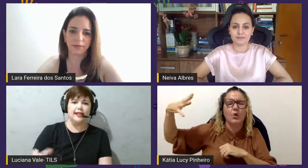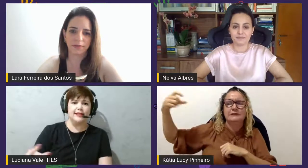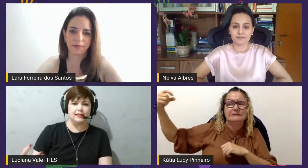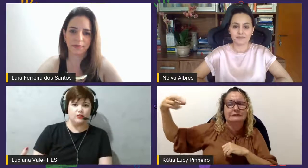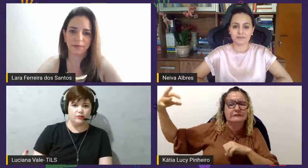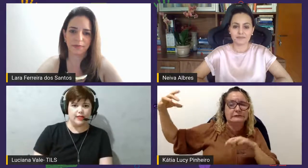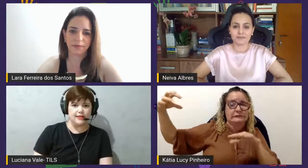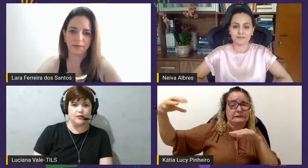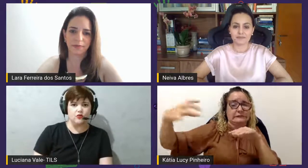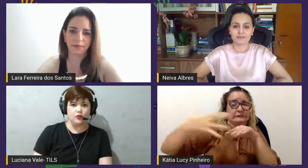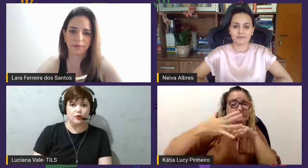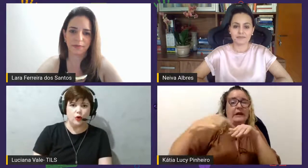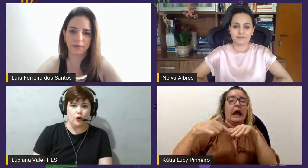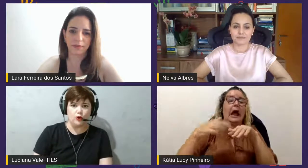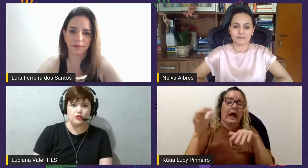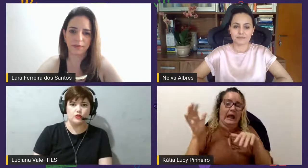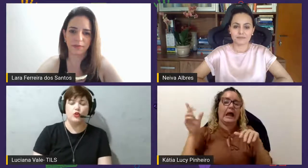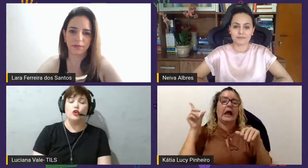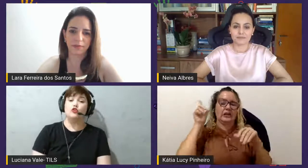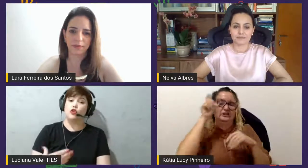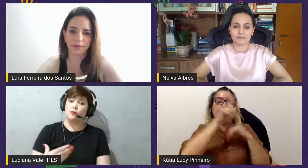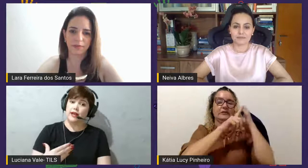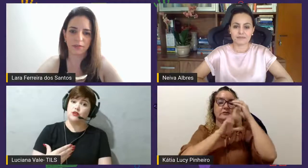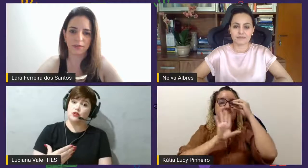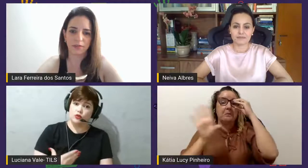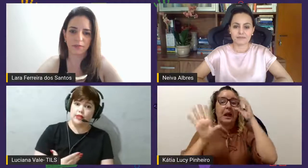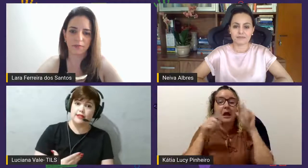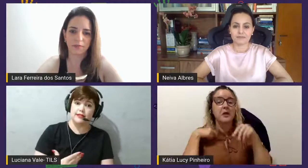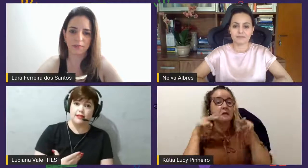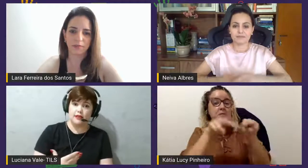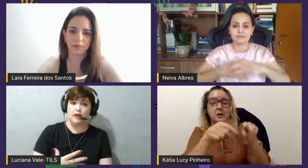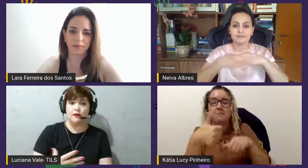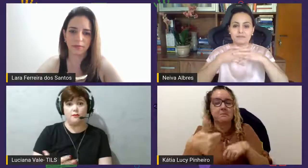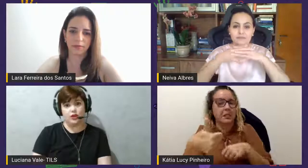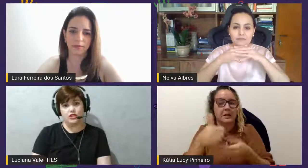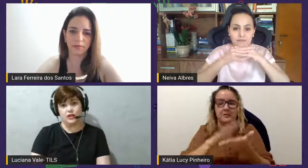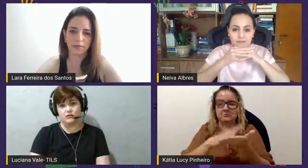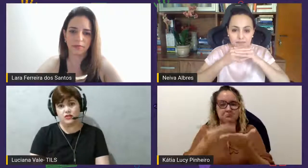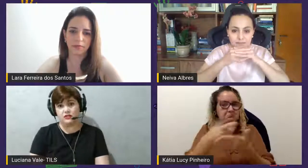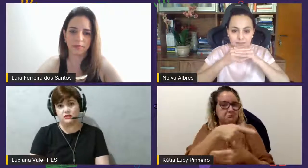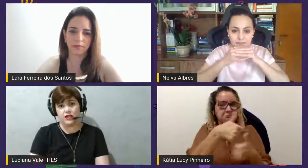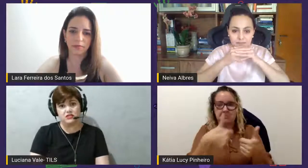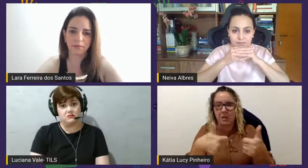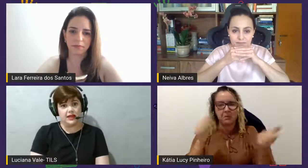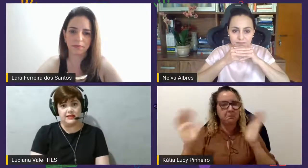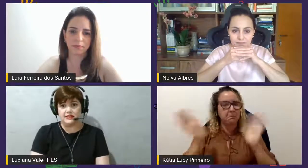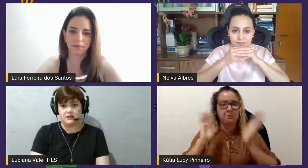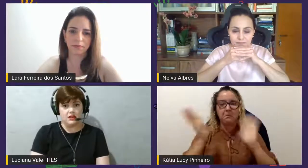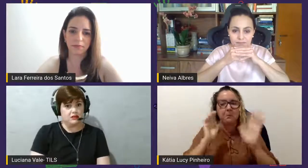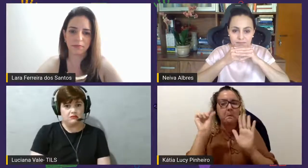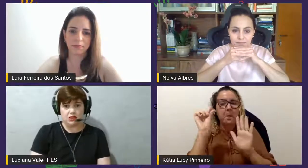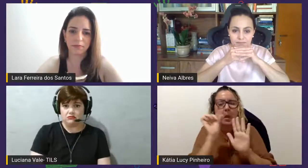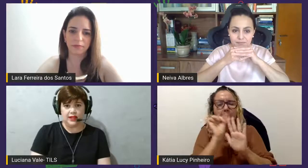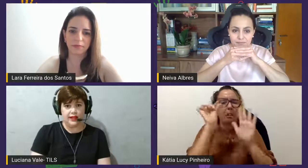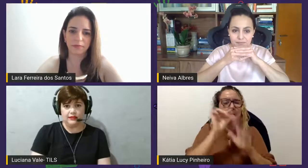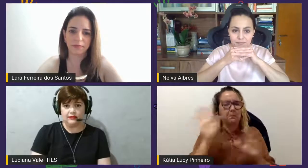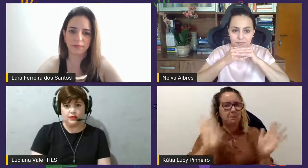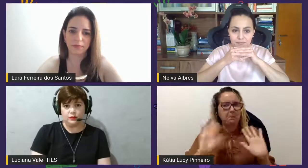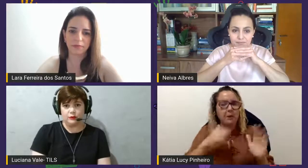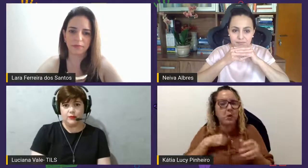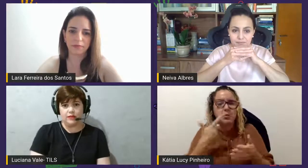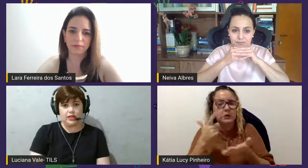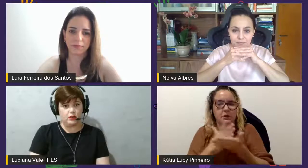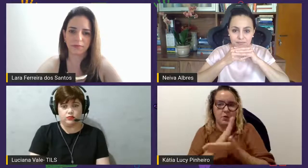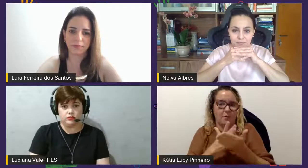como se dá essa iluminação sobre o rosto, sobre as unhas, sim, pode causar uma dificuldade, mas não está